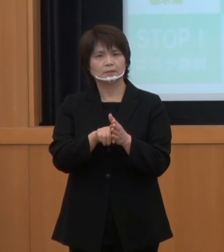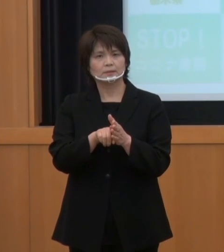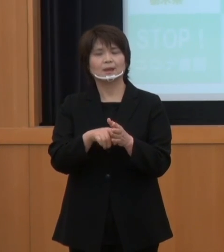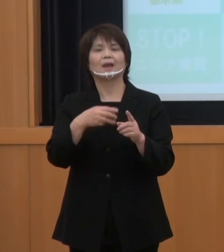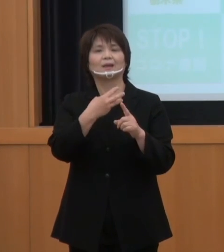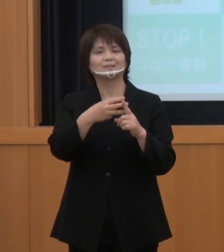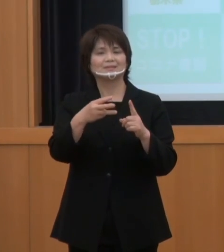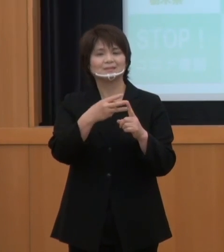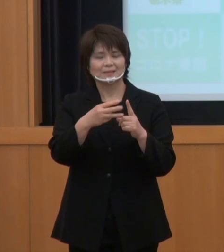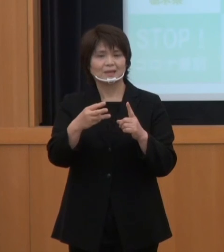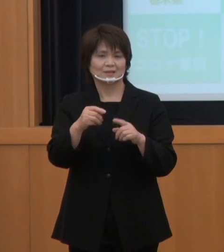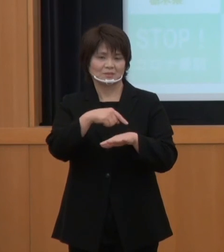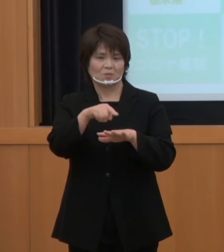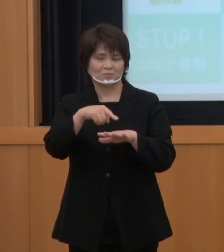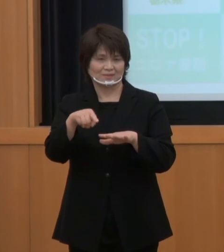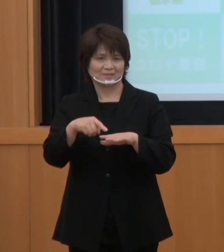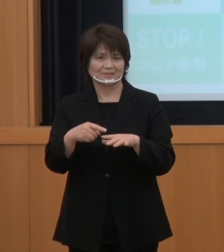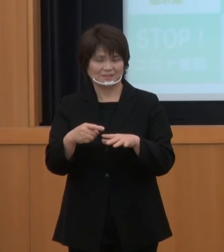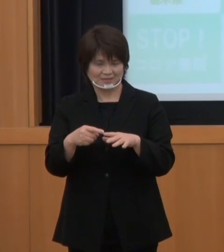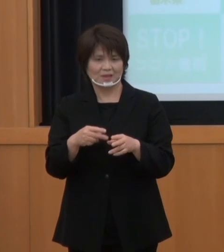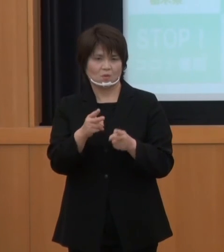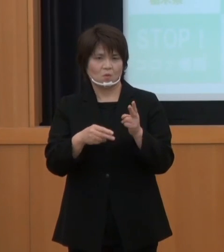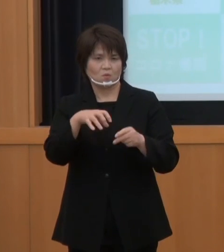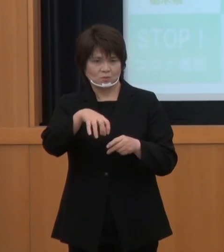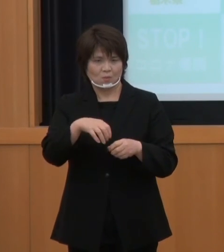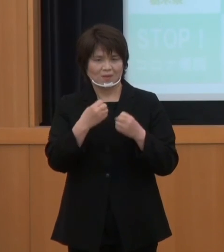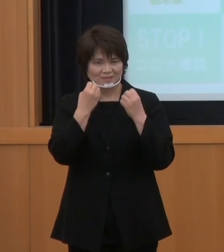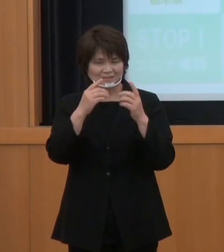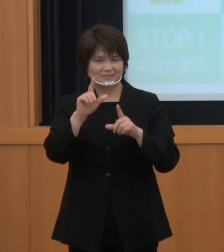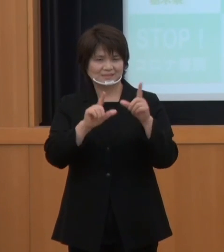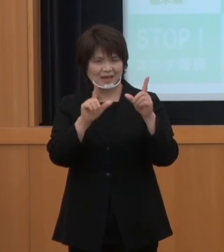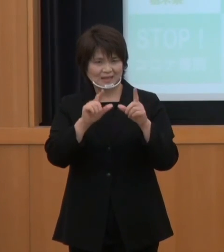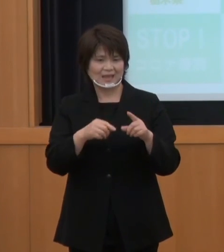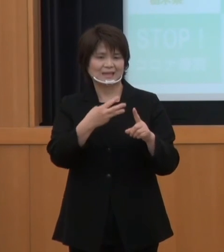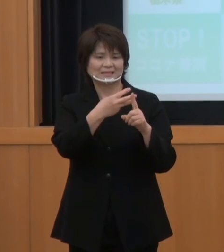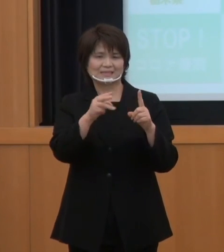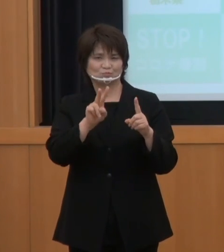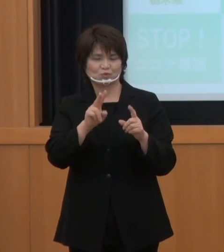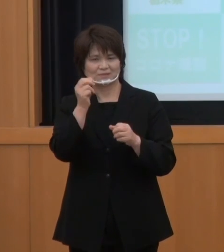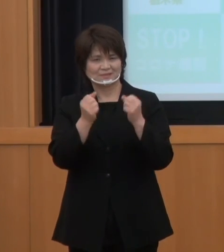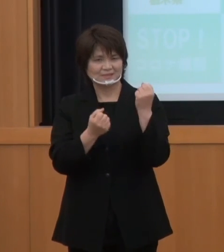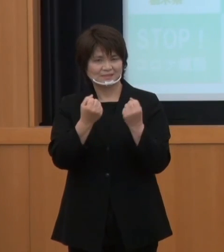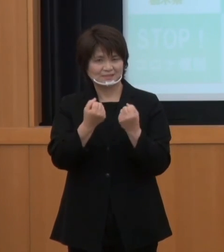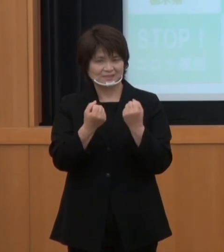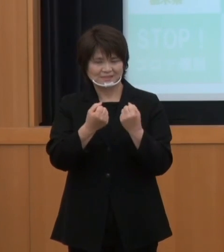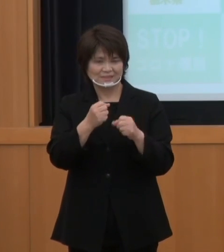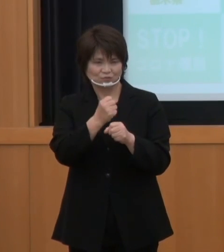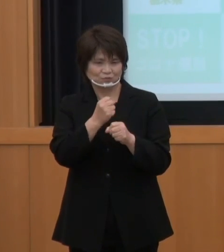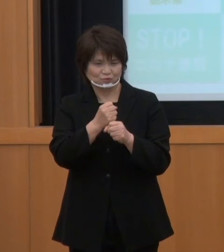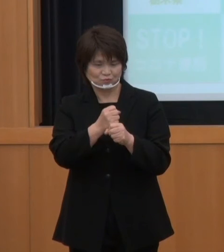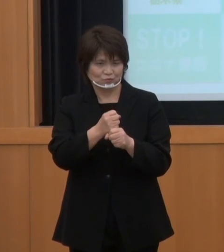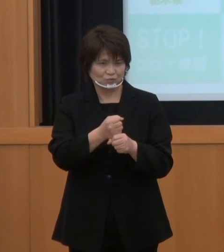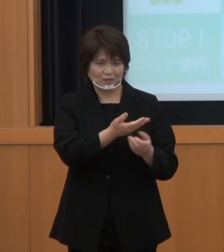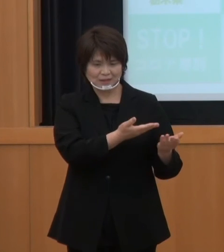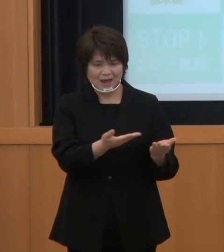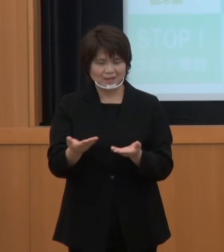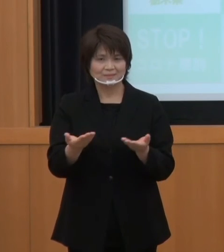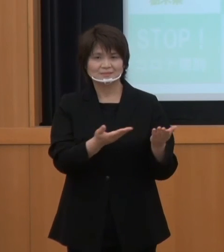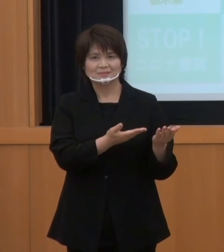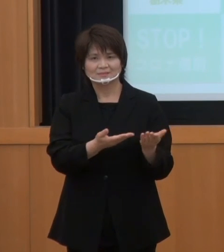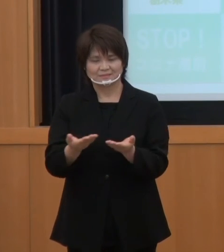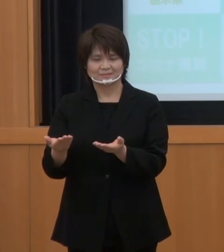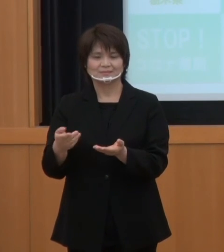動車栃木工場が新型 EV 車の生産ラインを